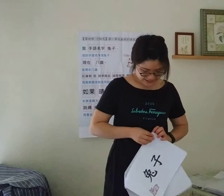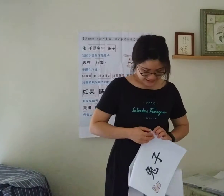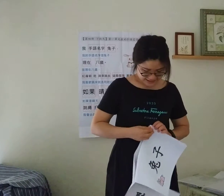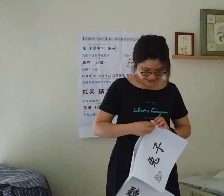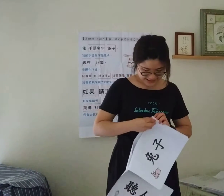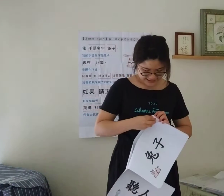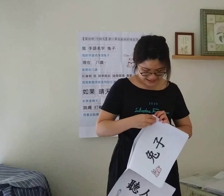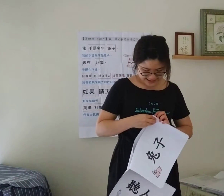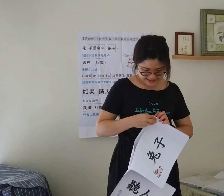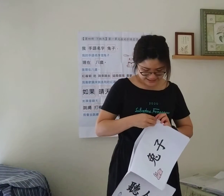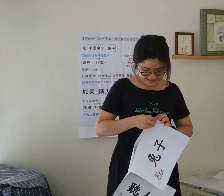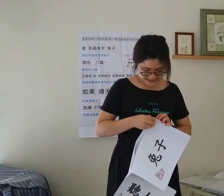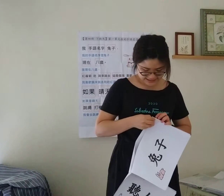第三个单字是